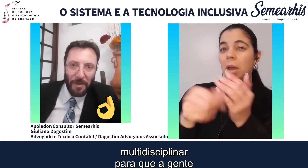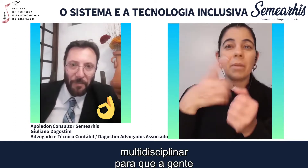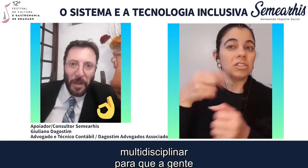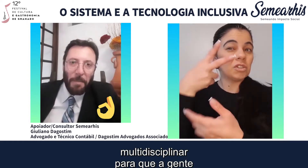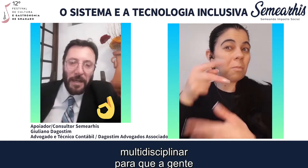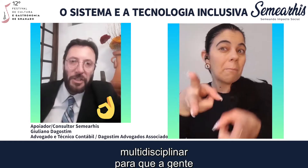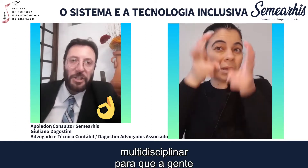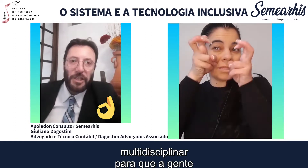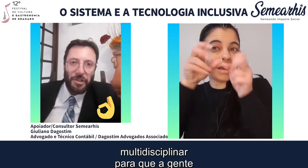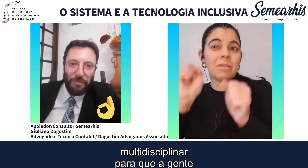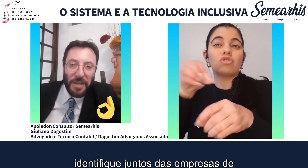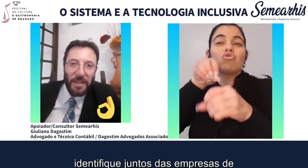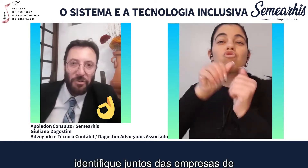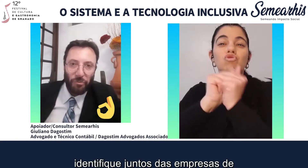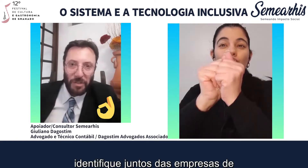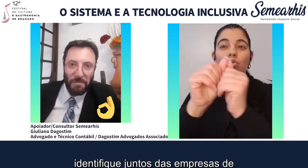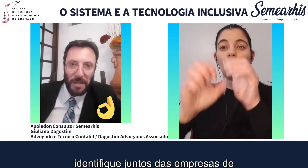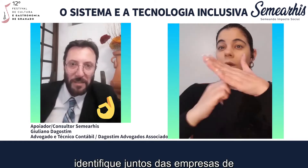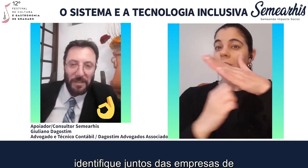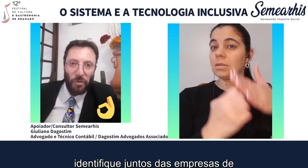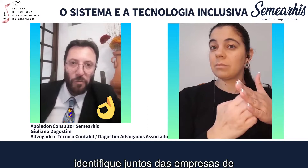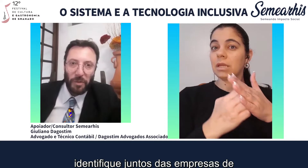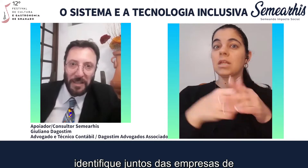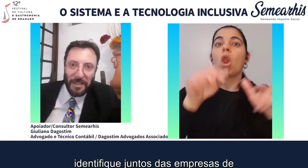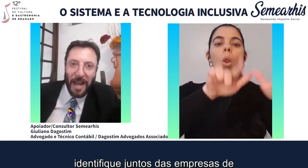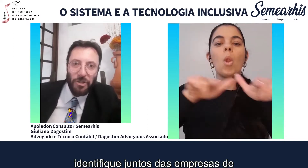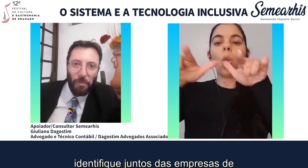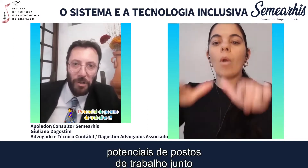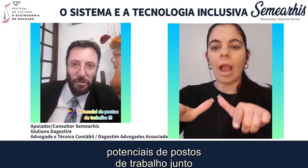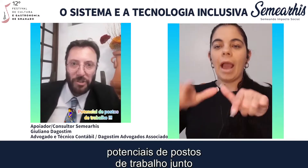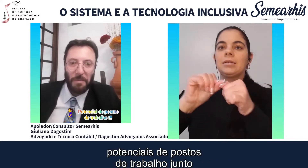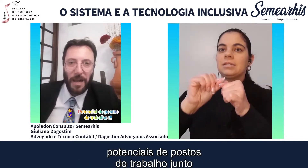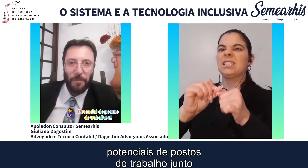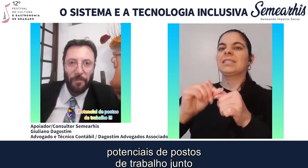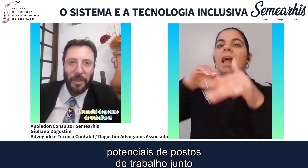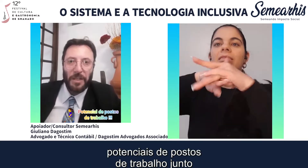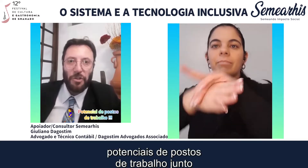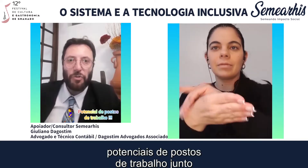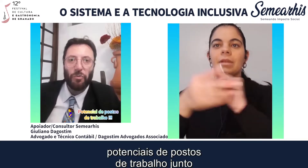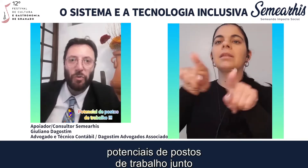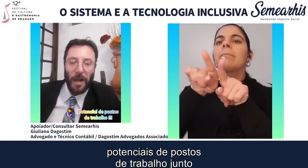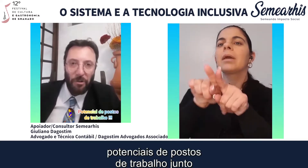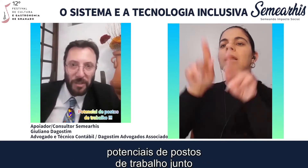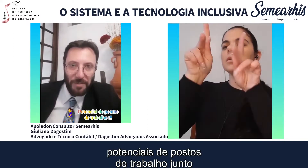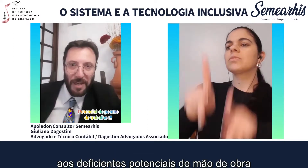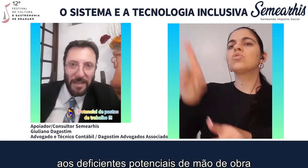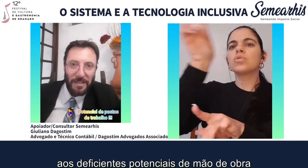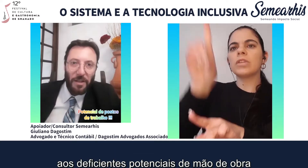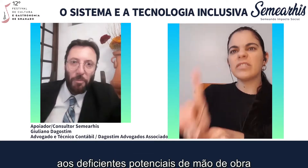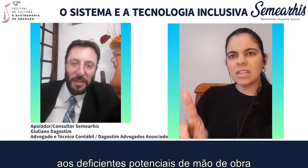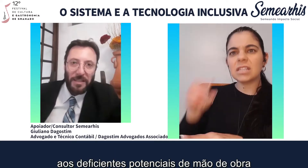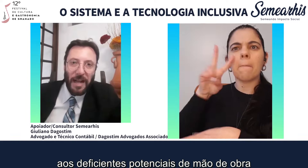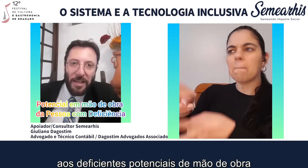multidisciplinar, para que a gente identifique junto às empresas os potenciais de postos de trabalho e junto aos